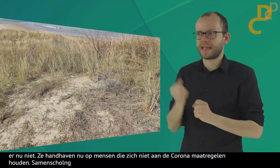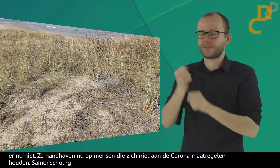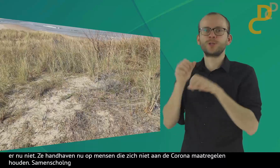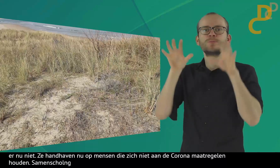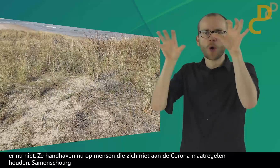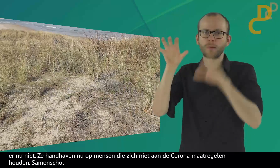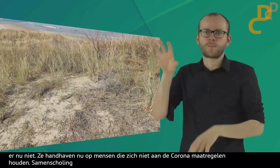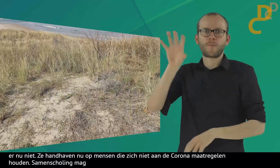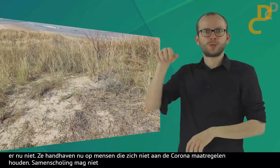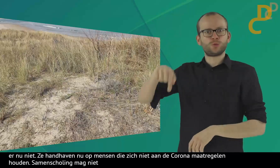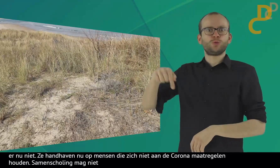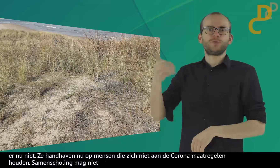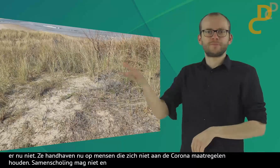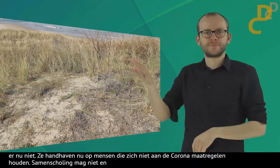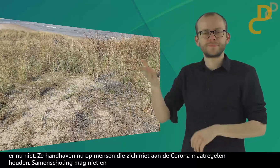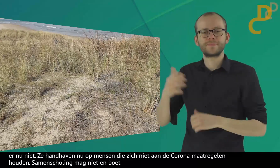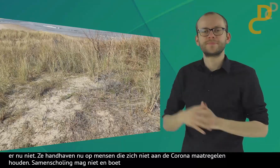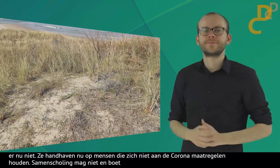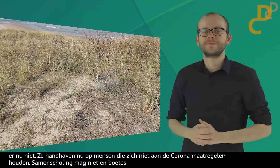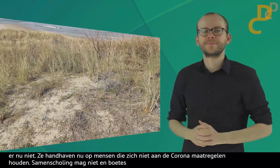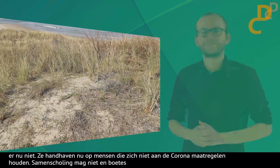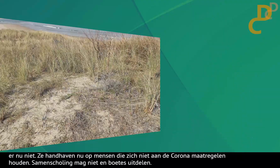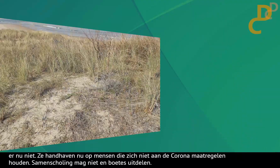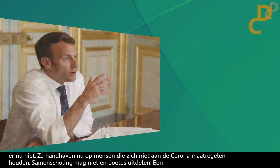de omgekeerde wereld. Het is echt een spookprovincie nu.